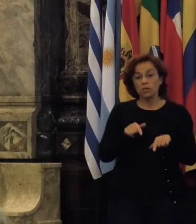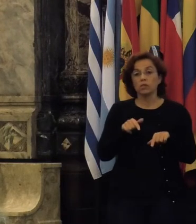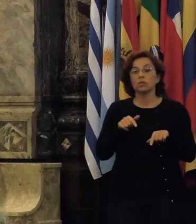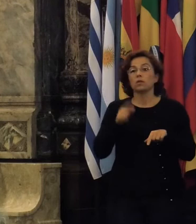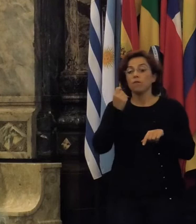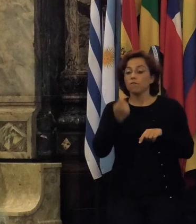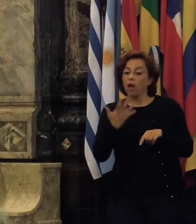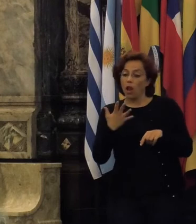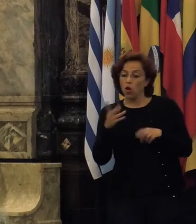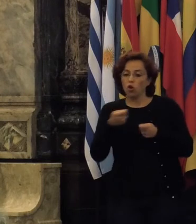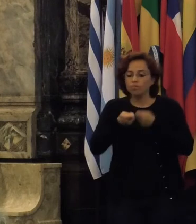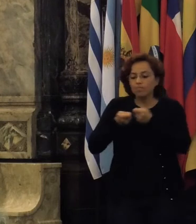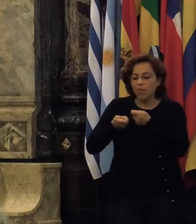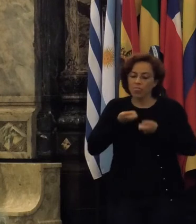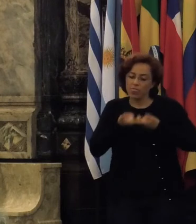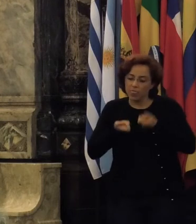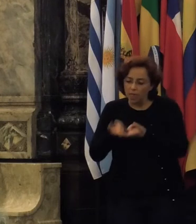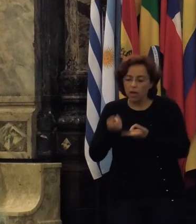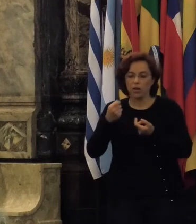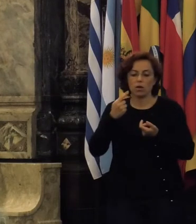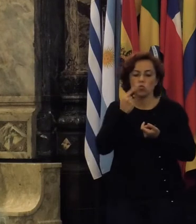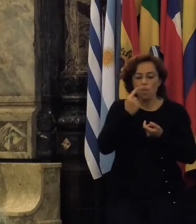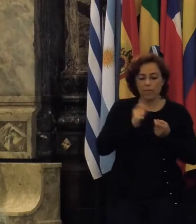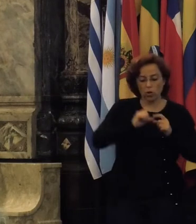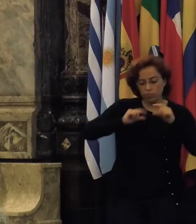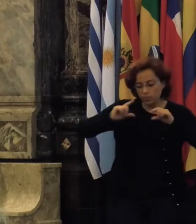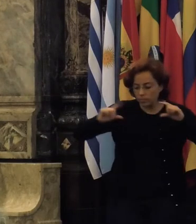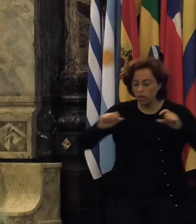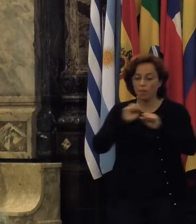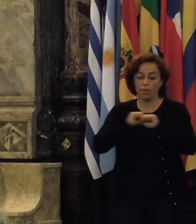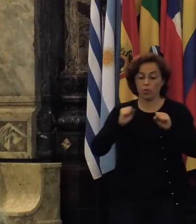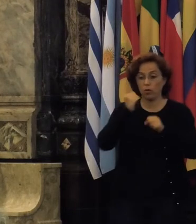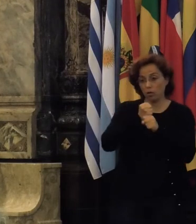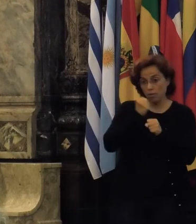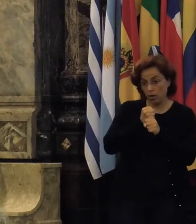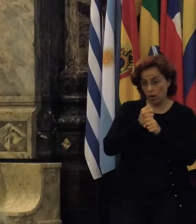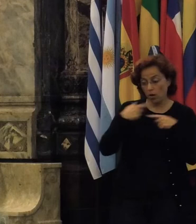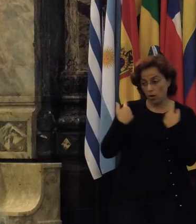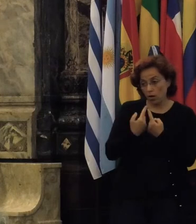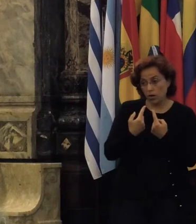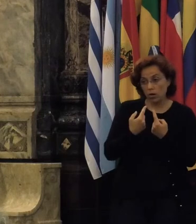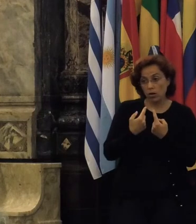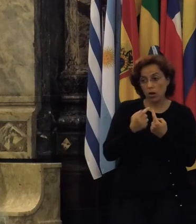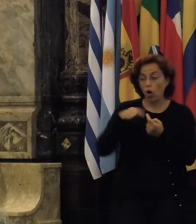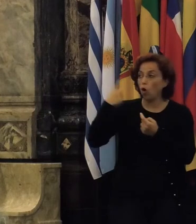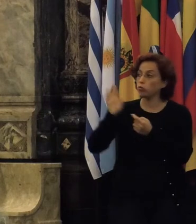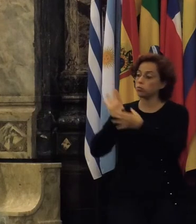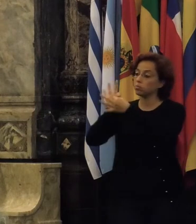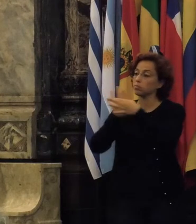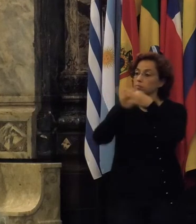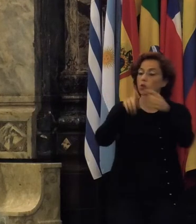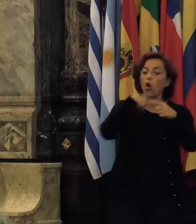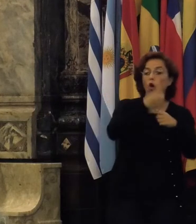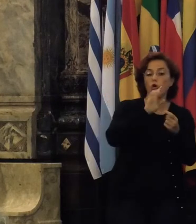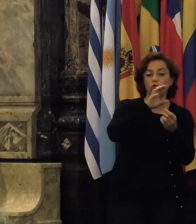en valor esto, ¿qué implica? También poder trabajar con los otros sectores,